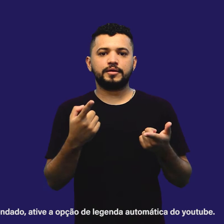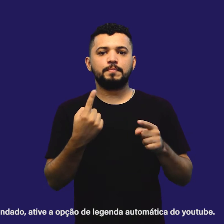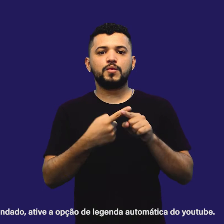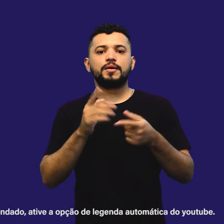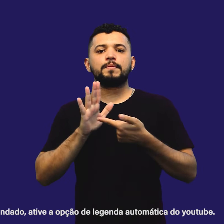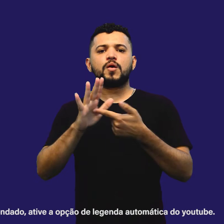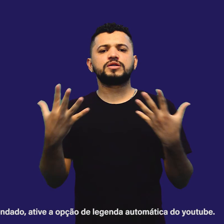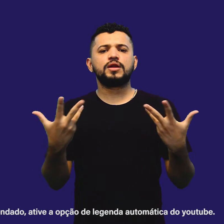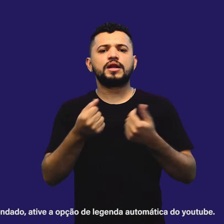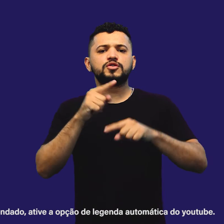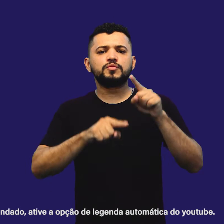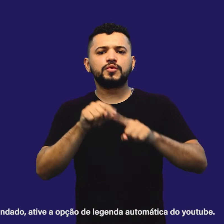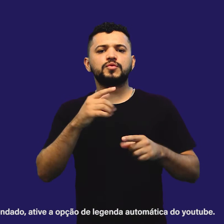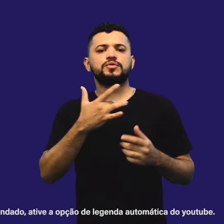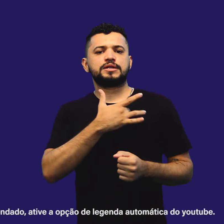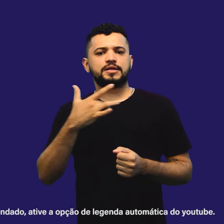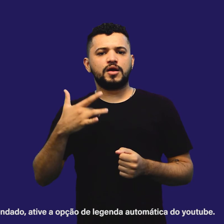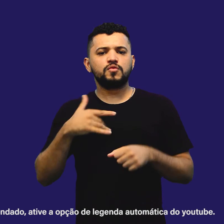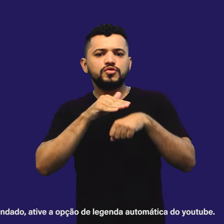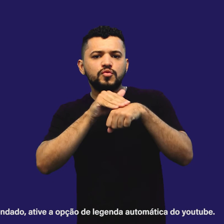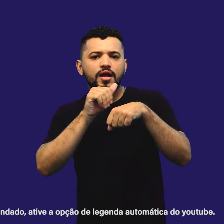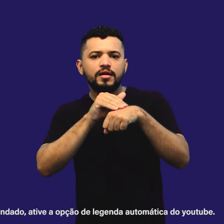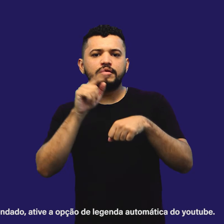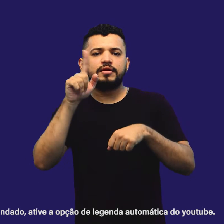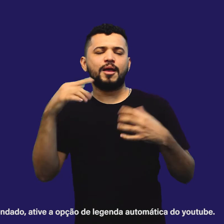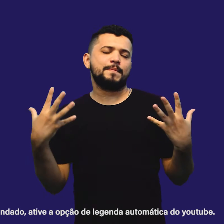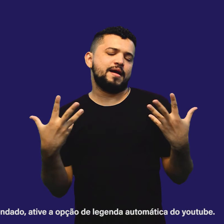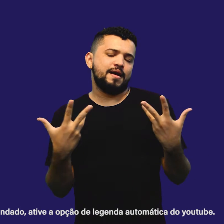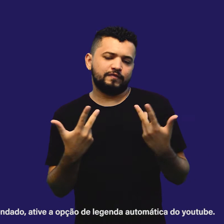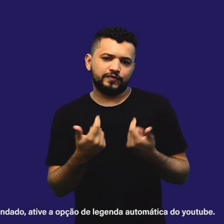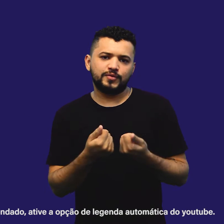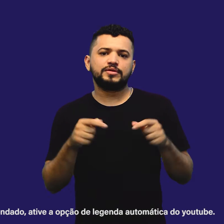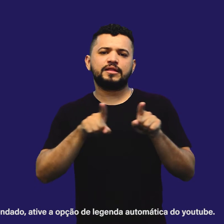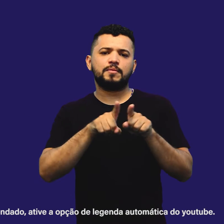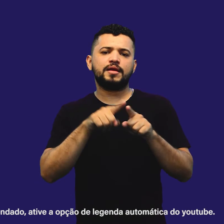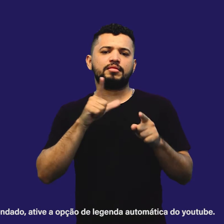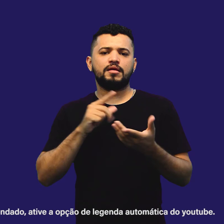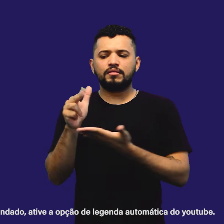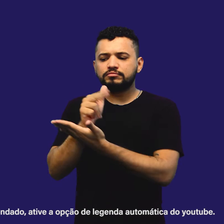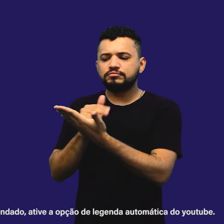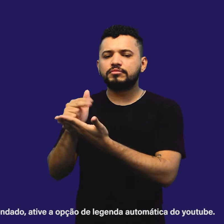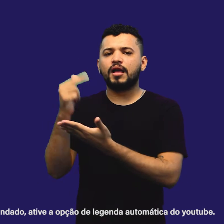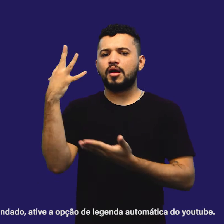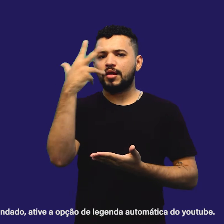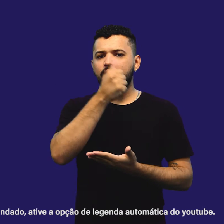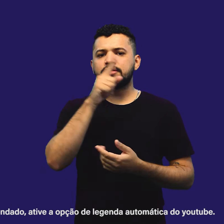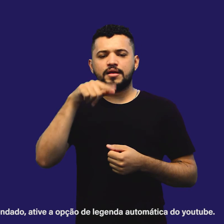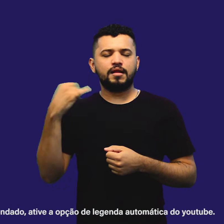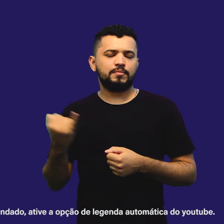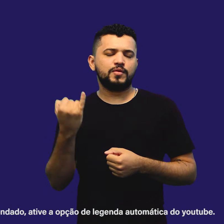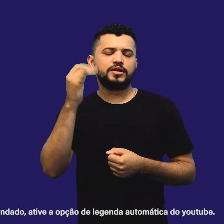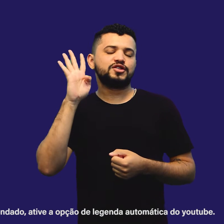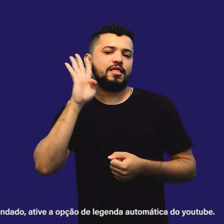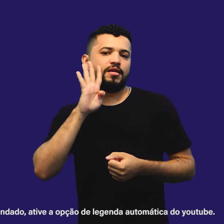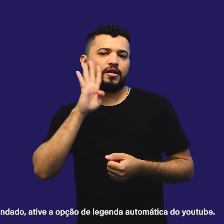do afeto. Acho isso maravilhoso. E tem também o design, a beleza envolvido. Isso é muito bacana. Inclusive, Vani, esse